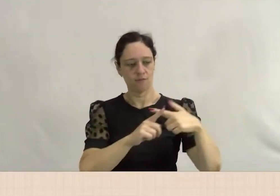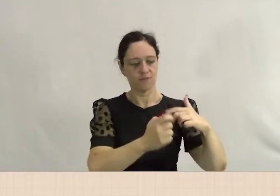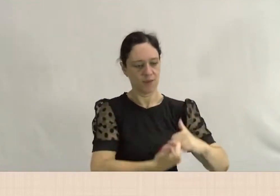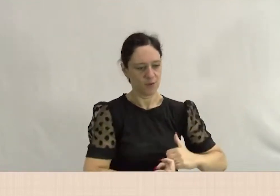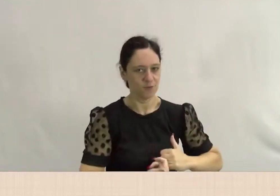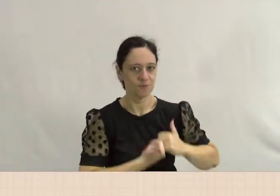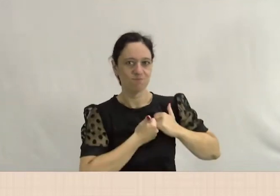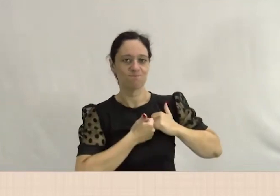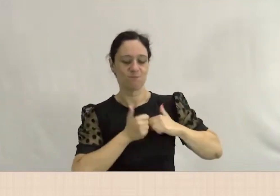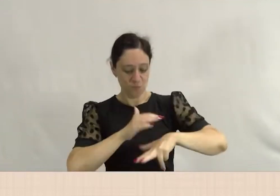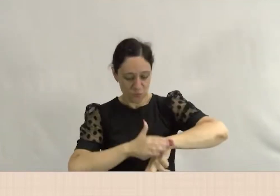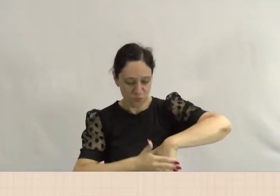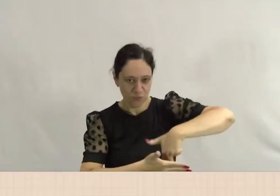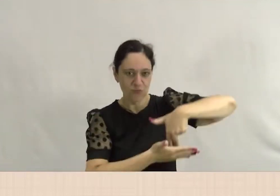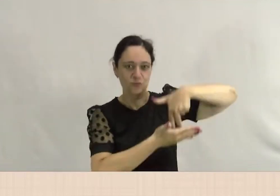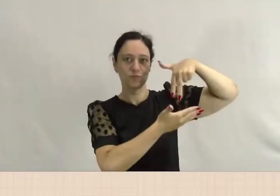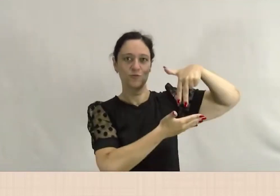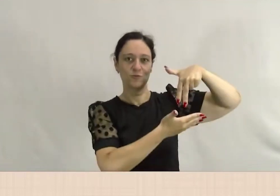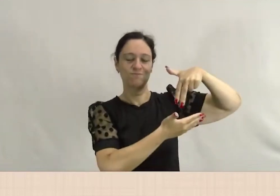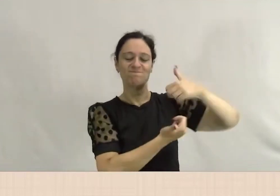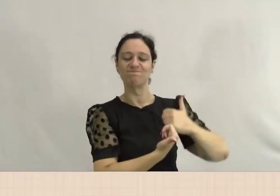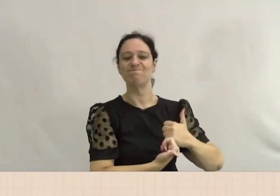redenção, morrendo em nosso lugar.